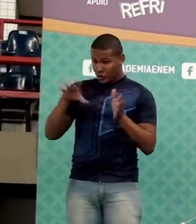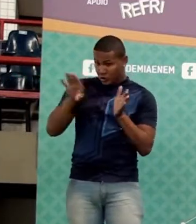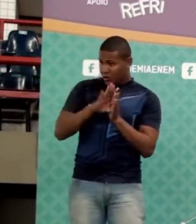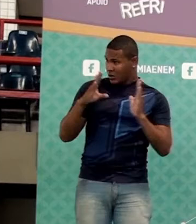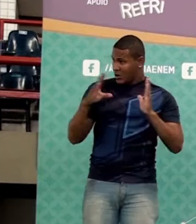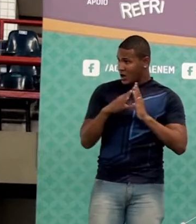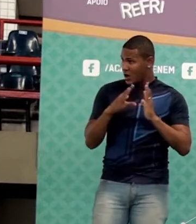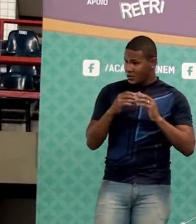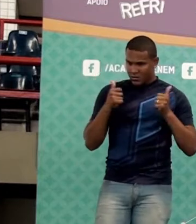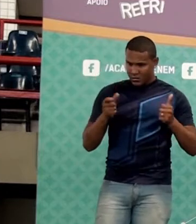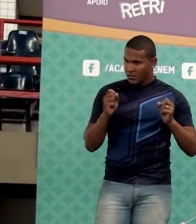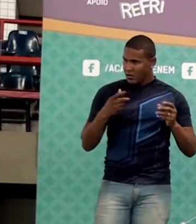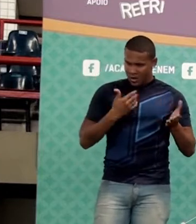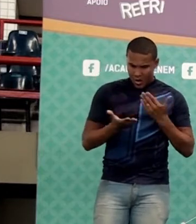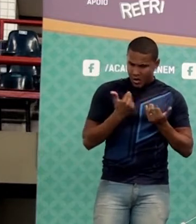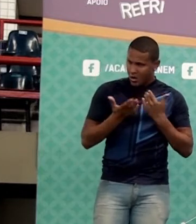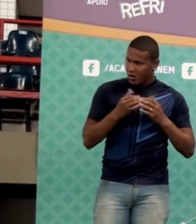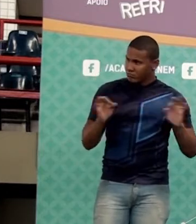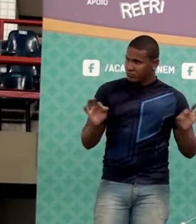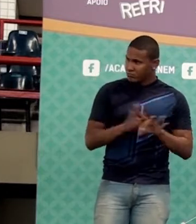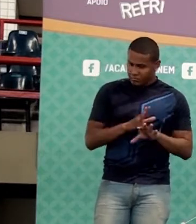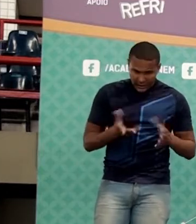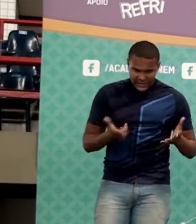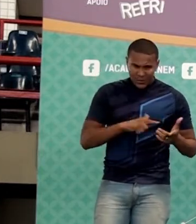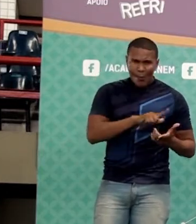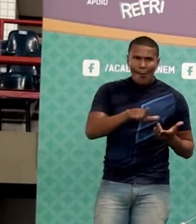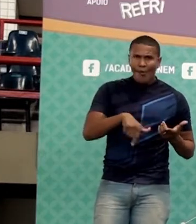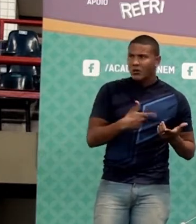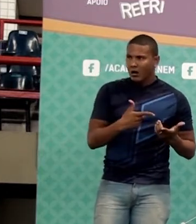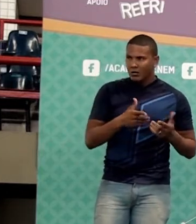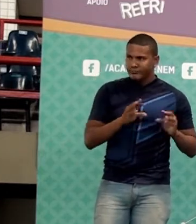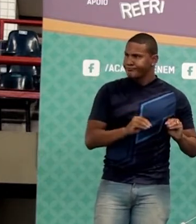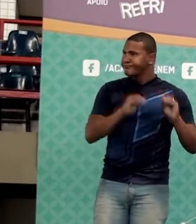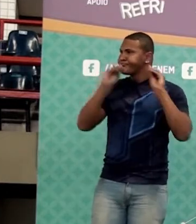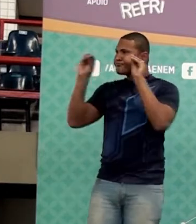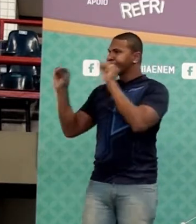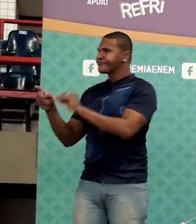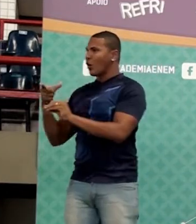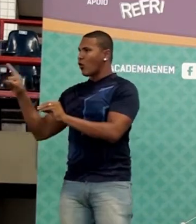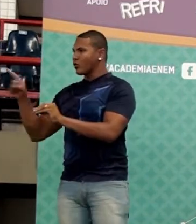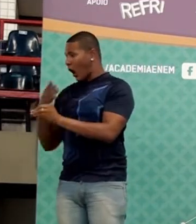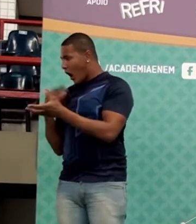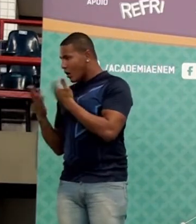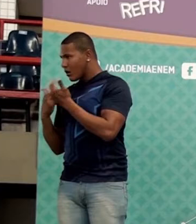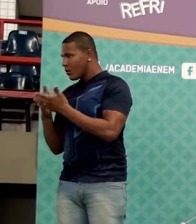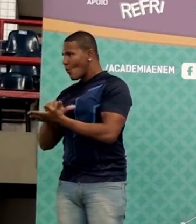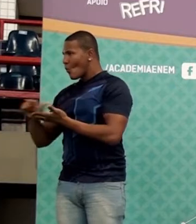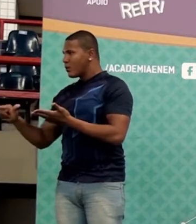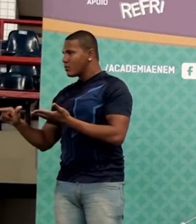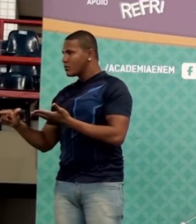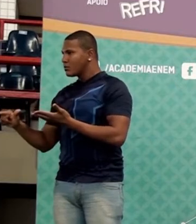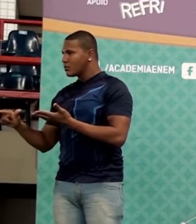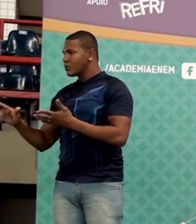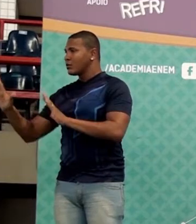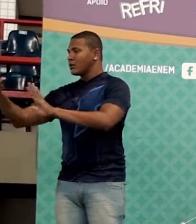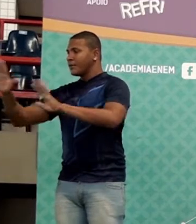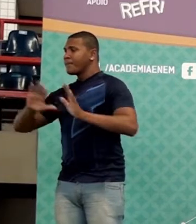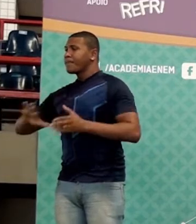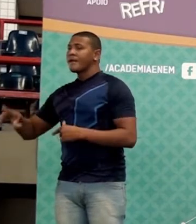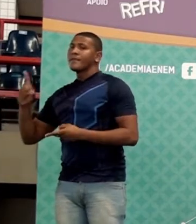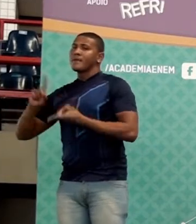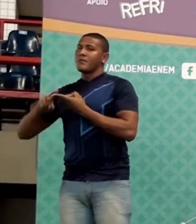corriam. Professor, como é que o homem corria? Ele corria fugindo dos animais quando ele ia caçar. Vejam